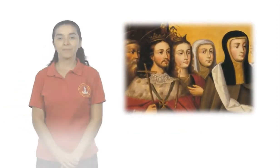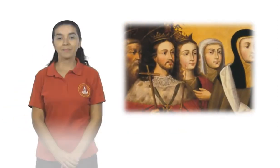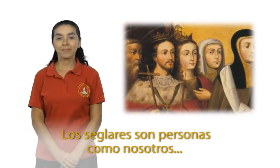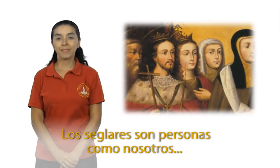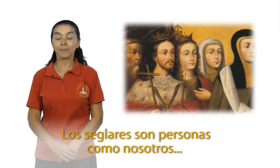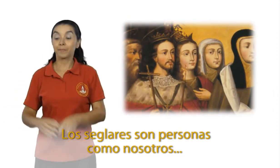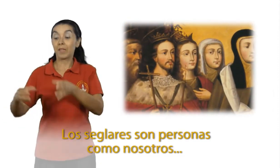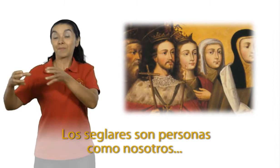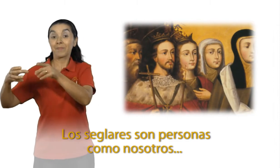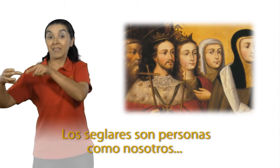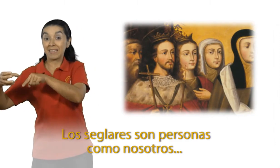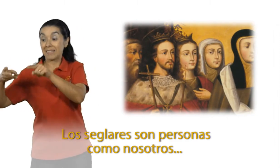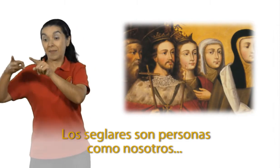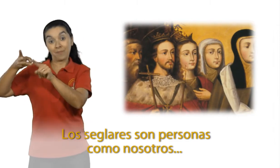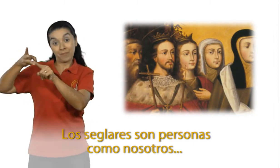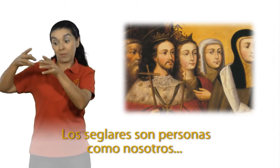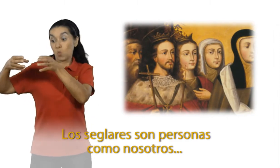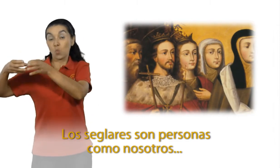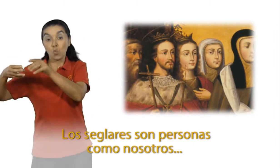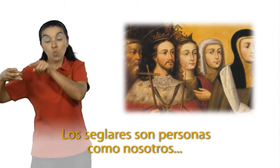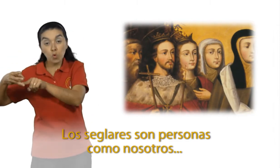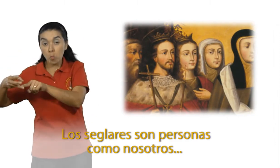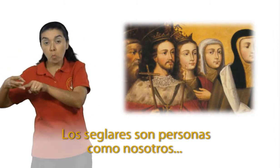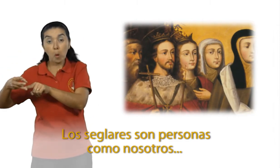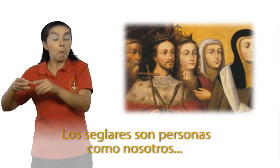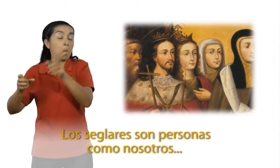Los seglares son personas como nosotros,